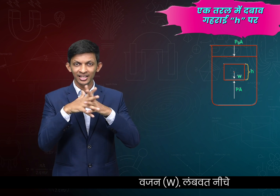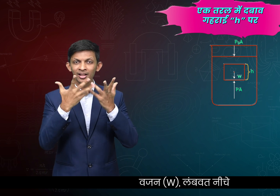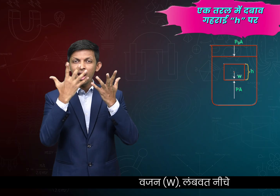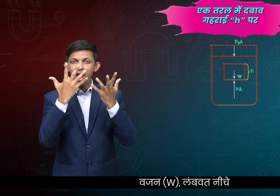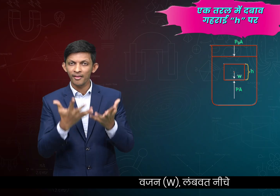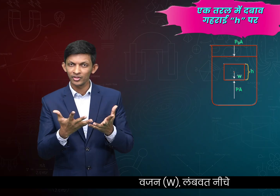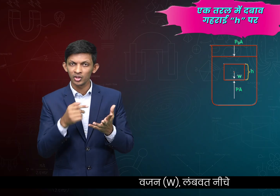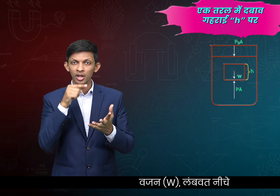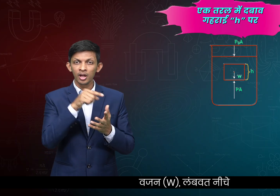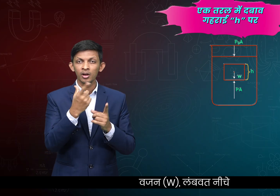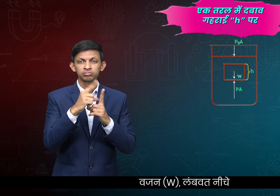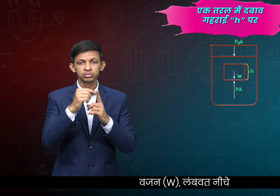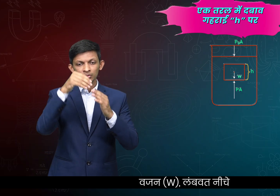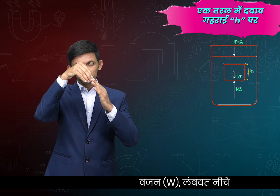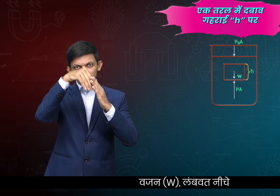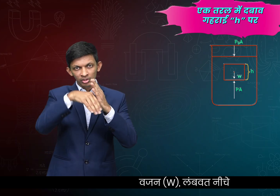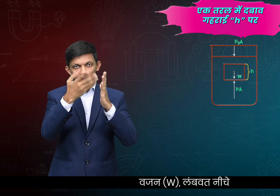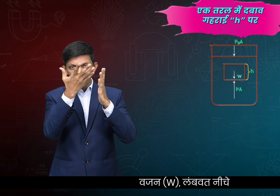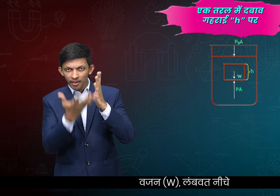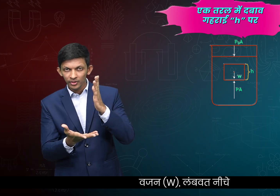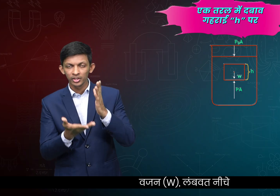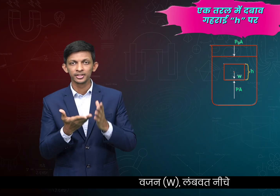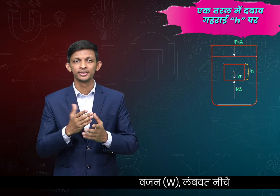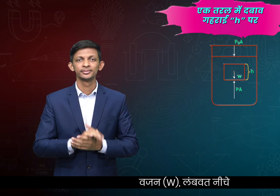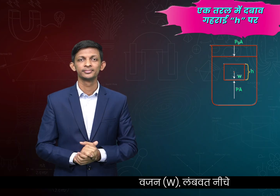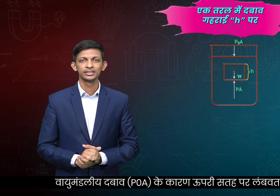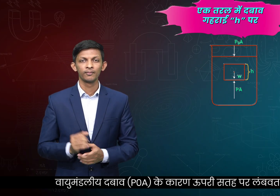वजन W लंबवत नीचे।